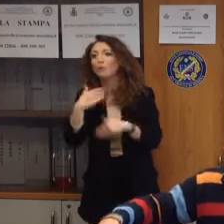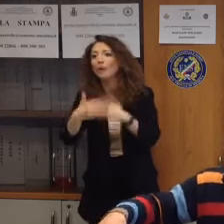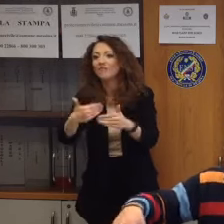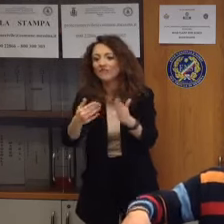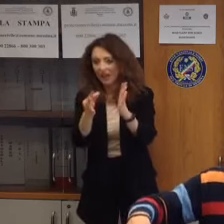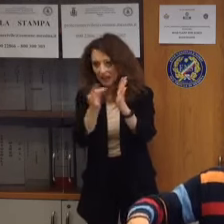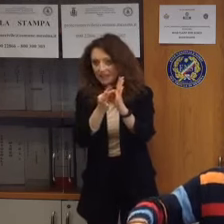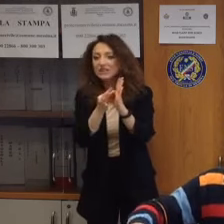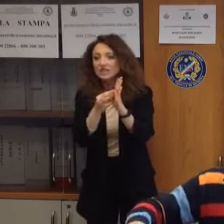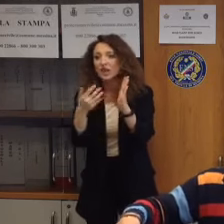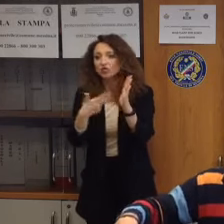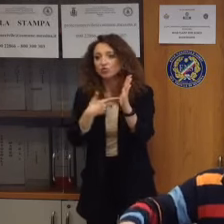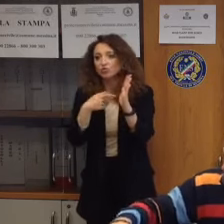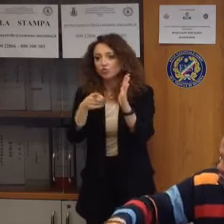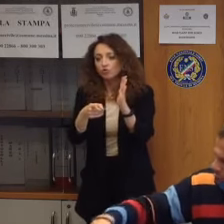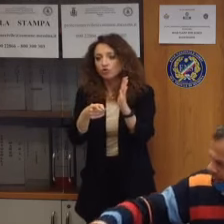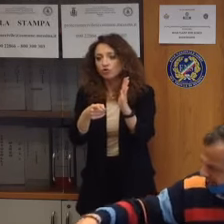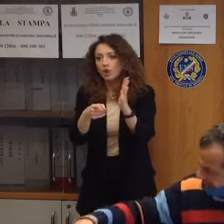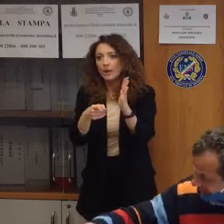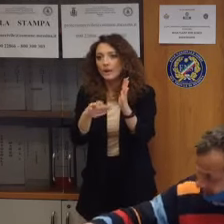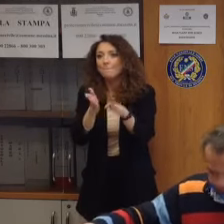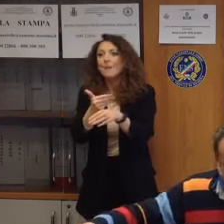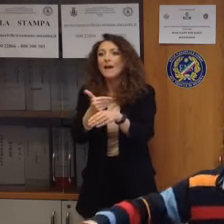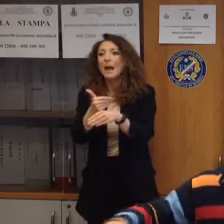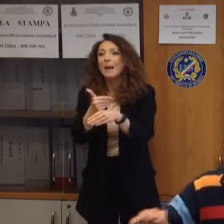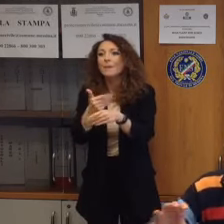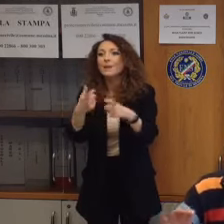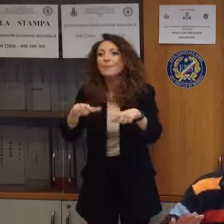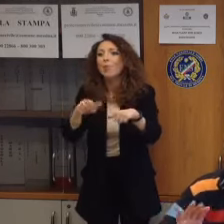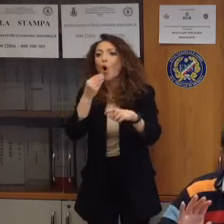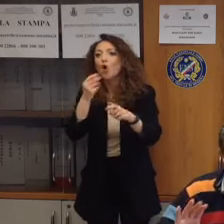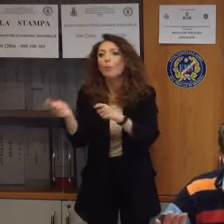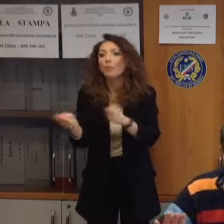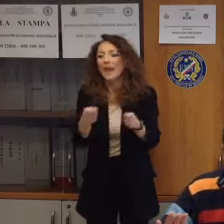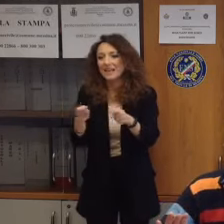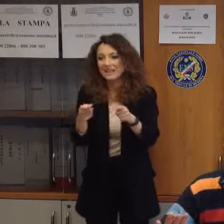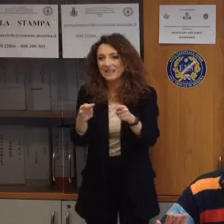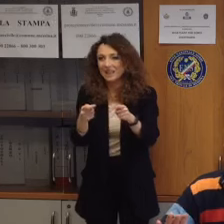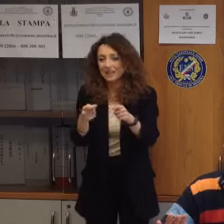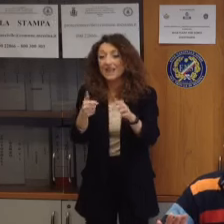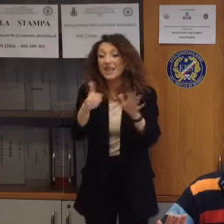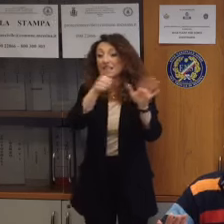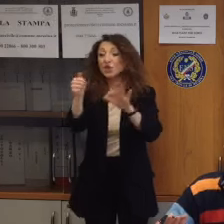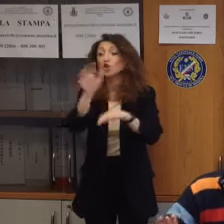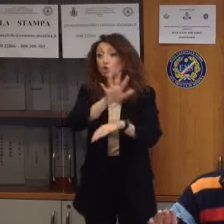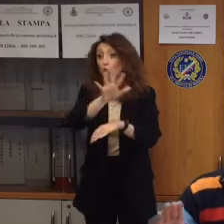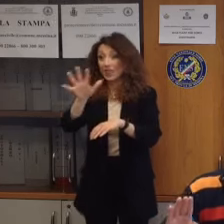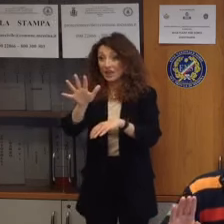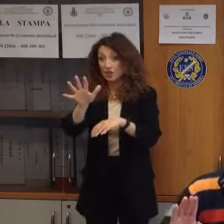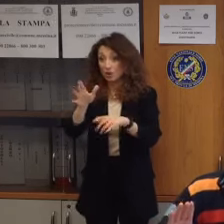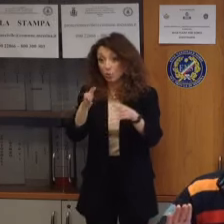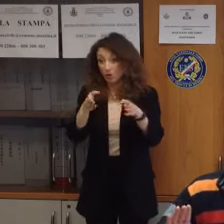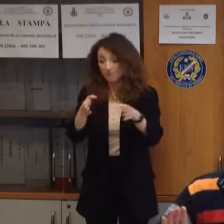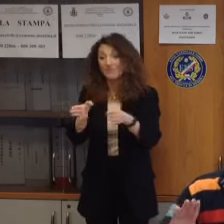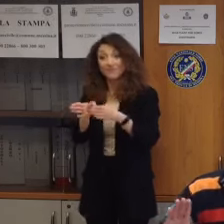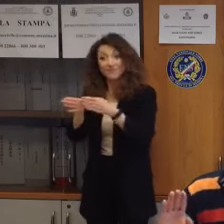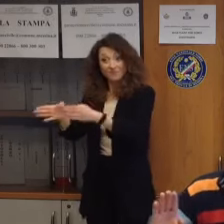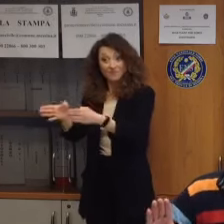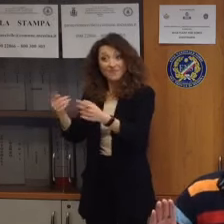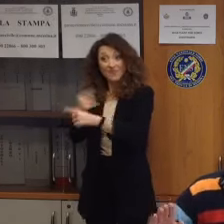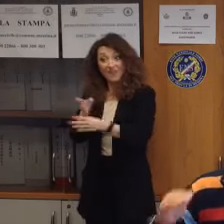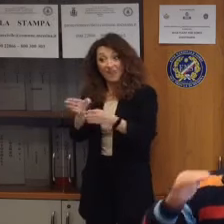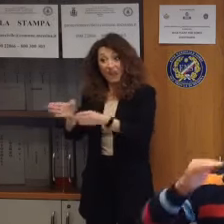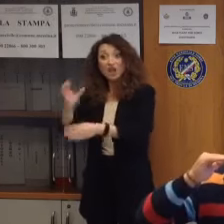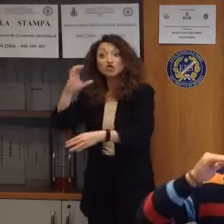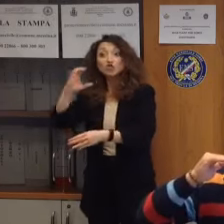stabilita con i parametri del buono mensa, per essere chiari, sono 655. Invece fascia